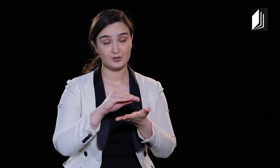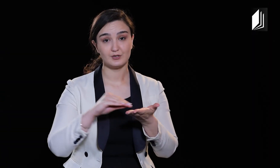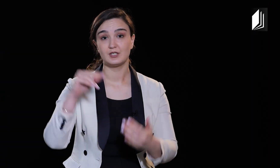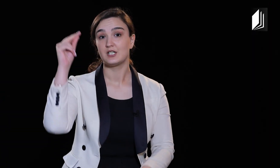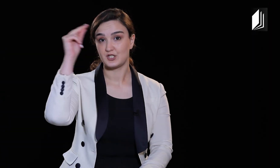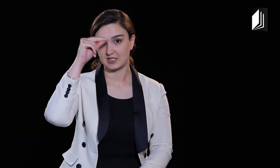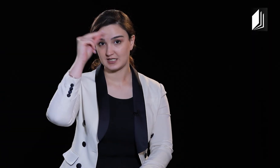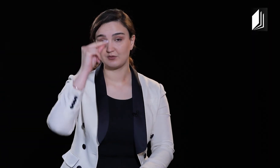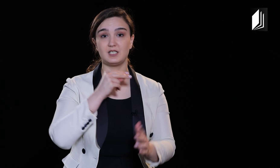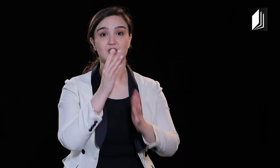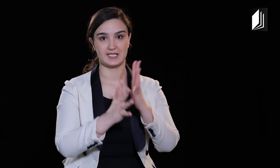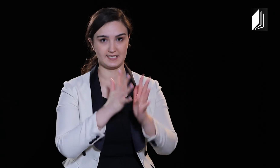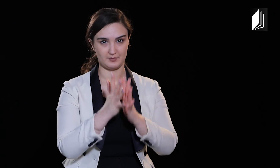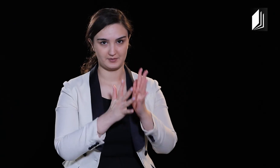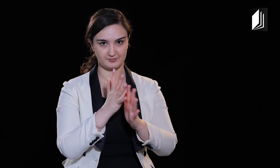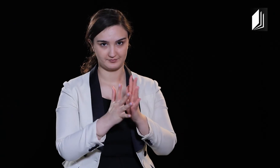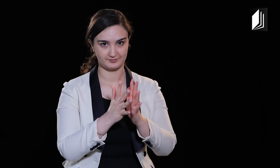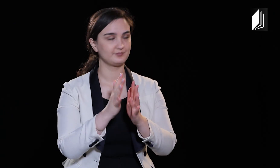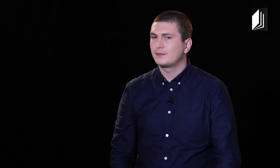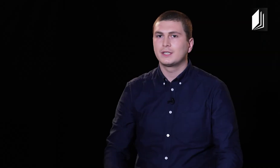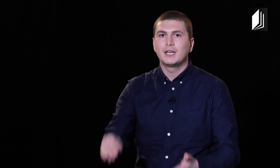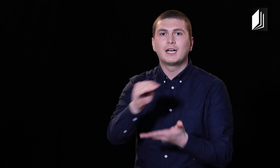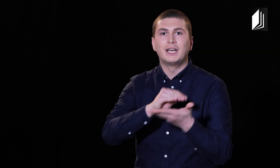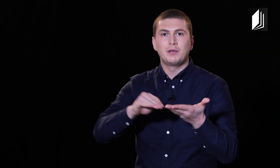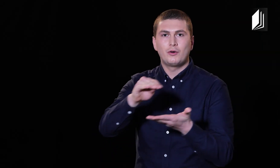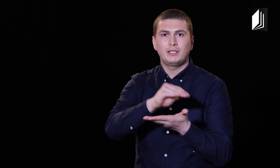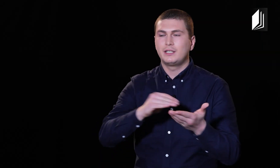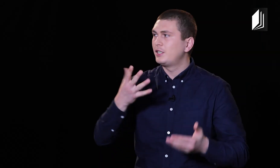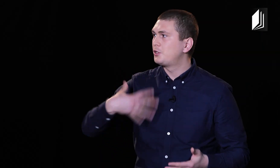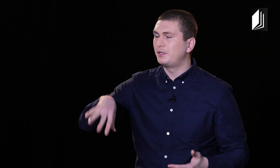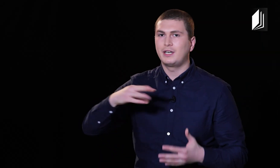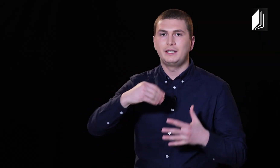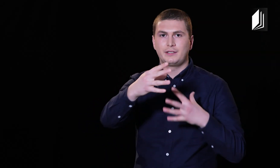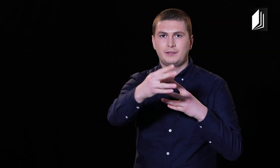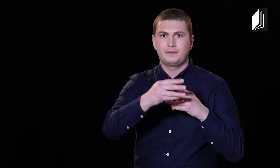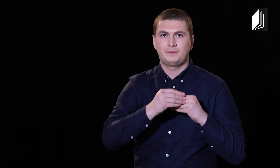გავიმეოროთ შესწავლილი ჟესტები. გაიმეორეთ ჩვენთან ერთად.